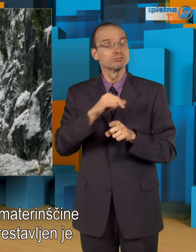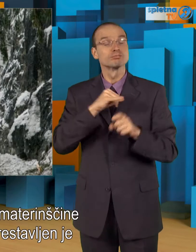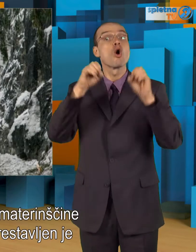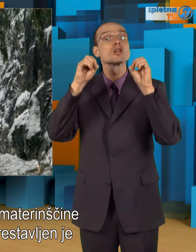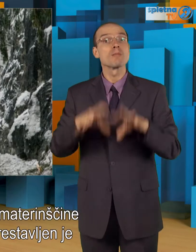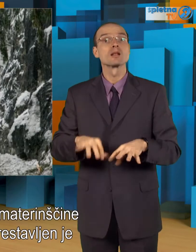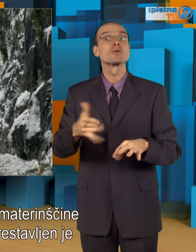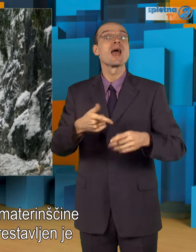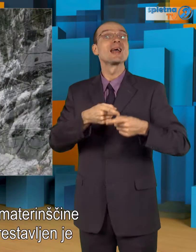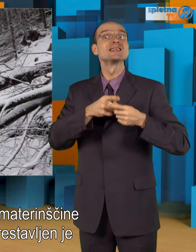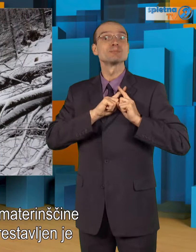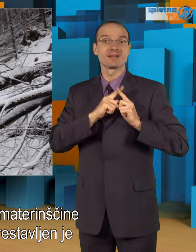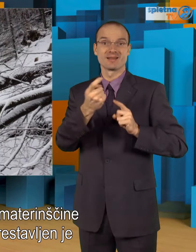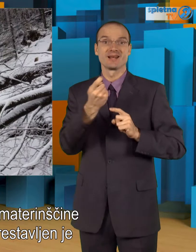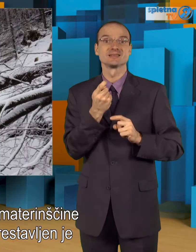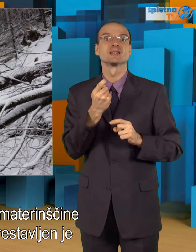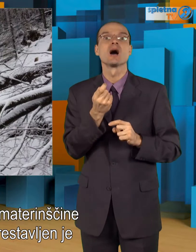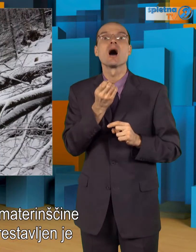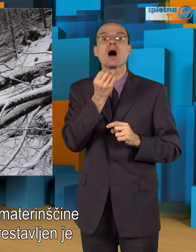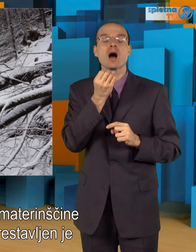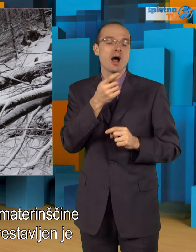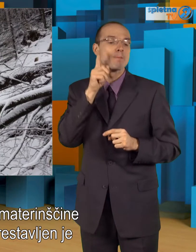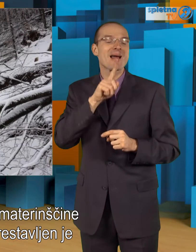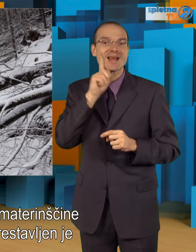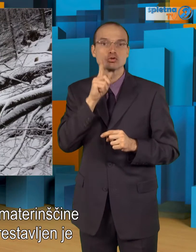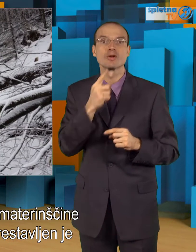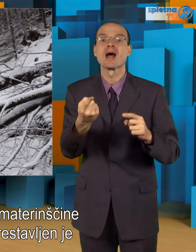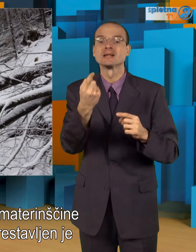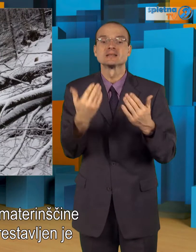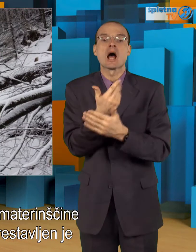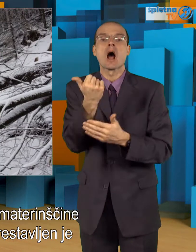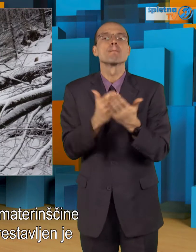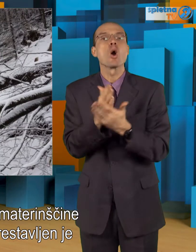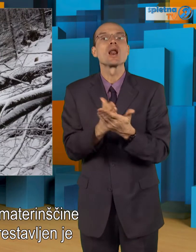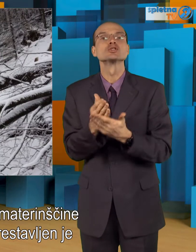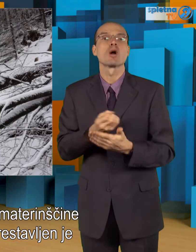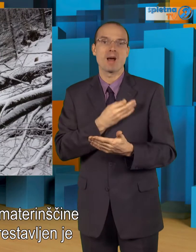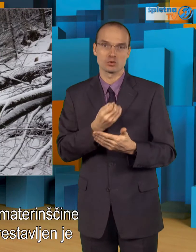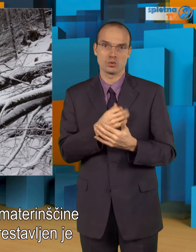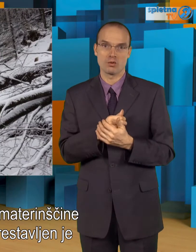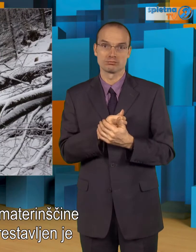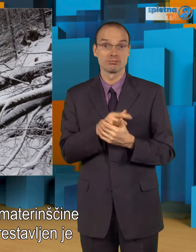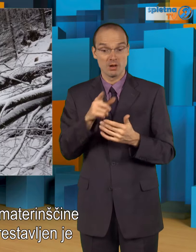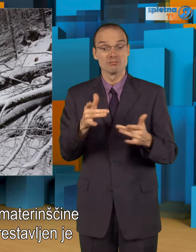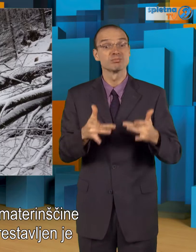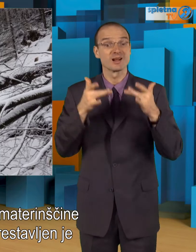Odpadejo tudi izpiti iz materinščine za poklicno maturo, prestavljen je bil na ponedeljek, 10. februarja.